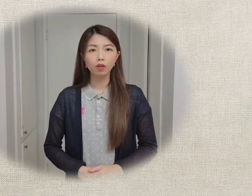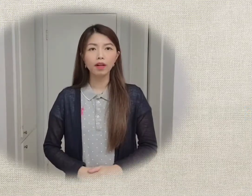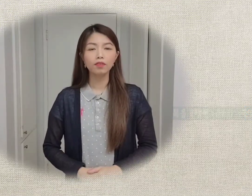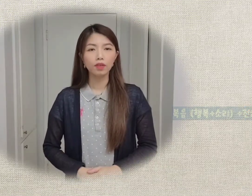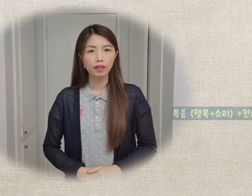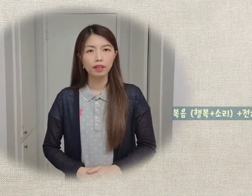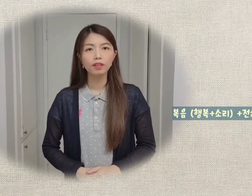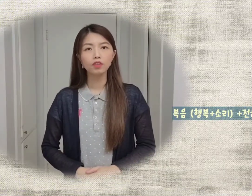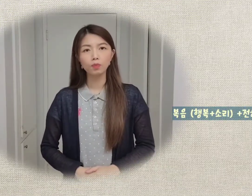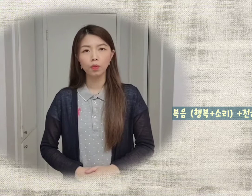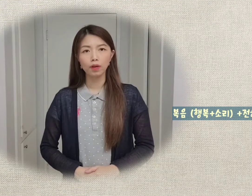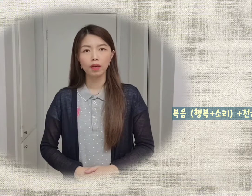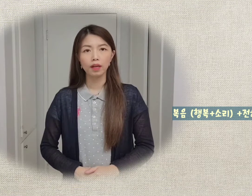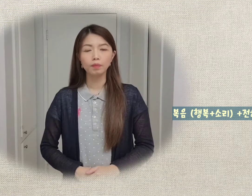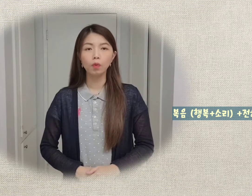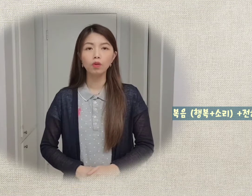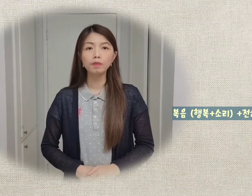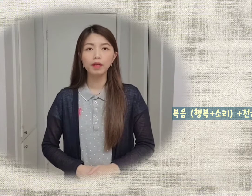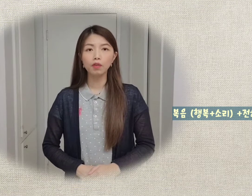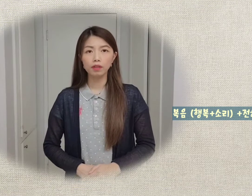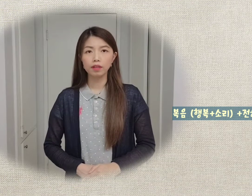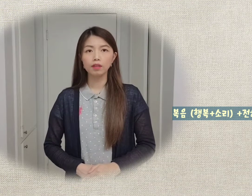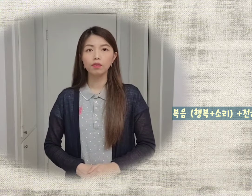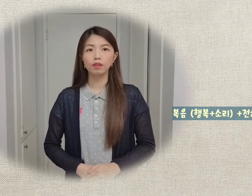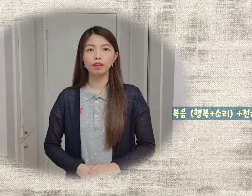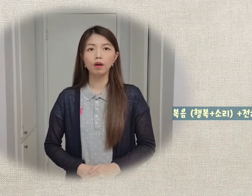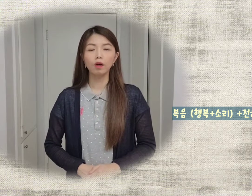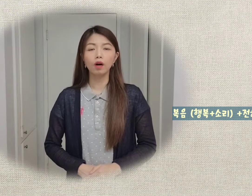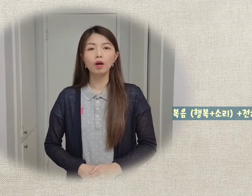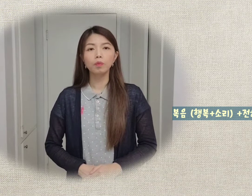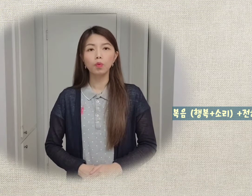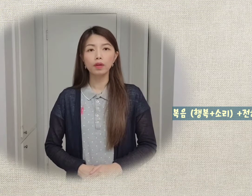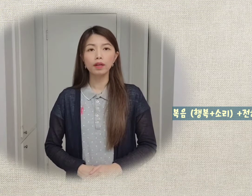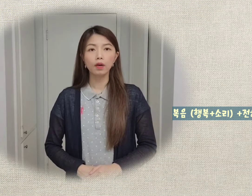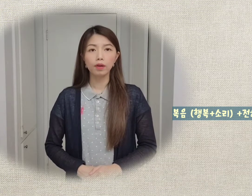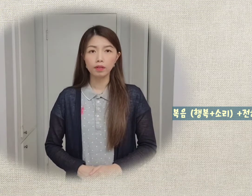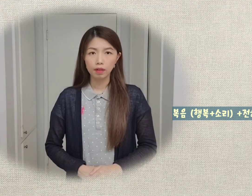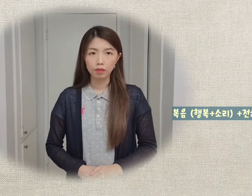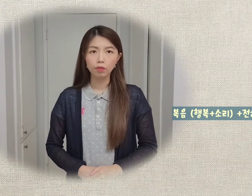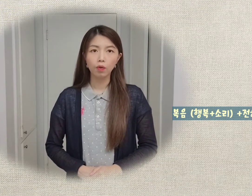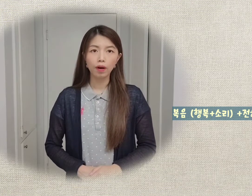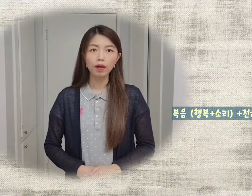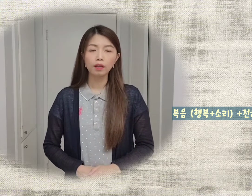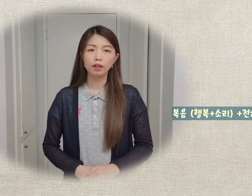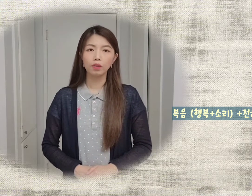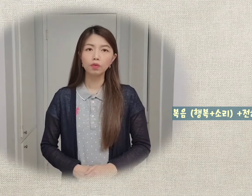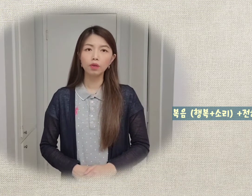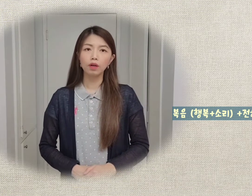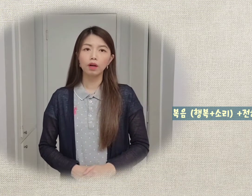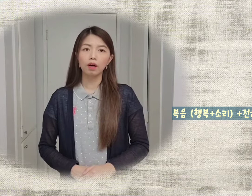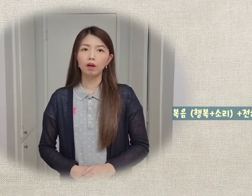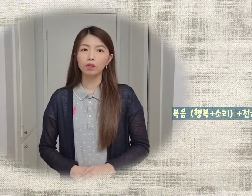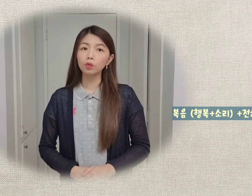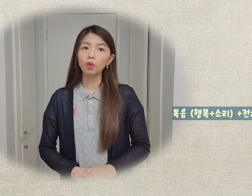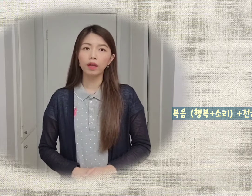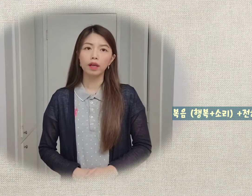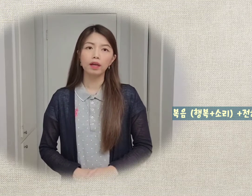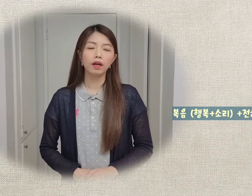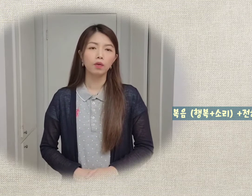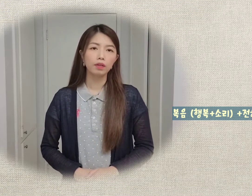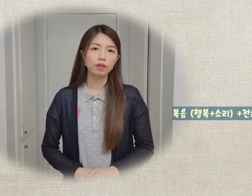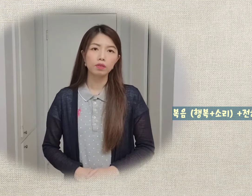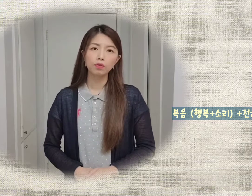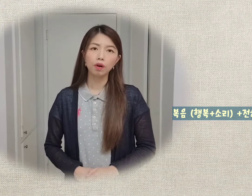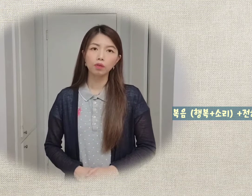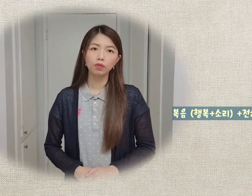복음을 전할 수 있는 축복이. 복음이라고 하는 뜻의 수어는요, 복이라고 하는 뜻의 수어와 그리고